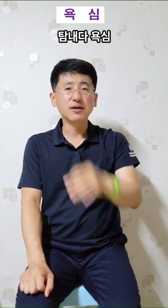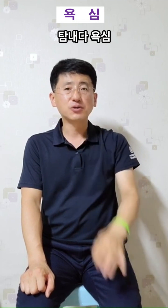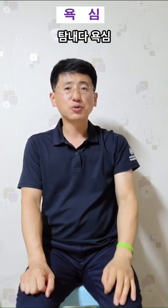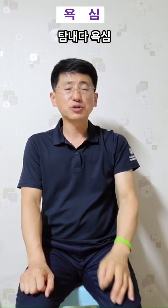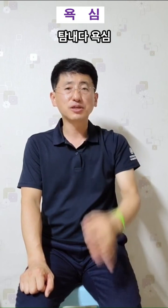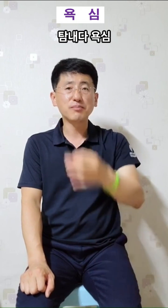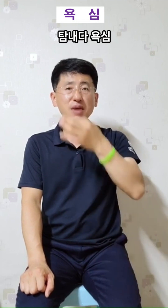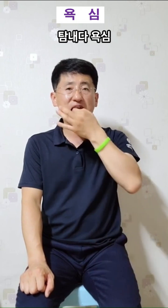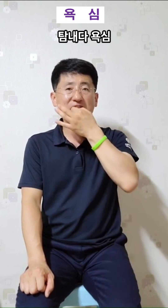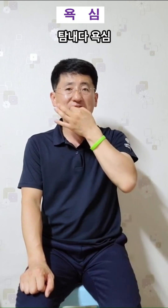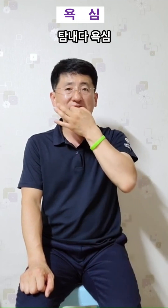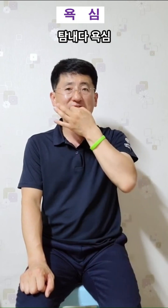욕심.